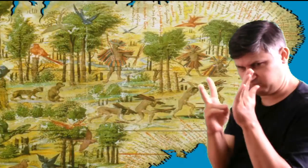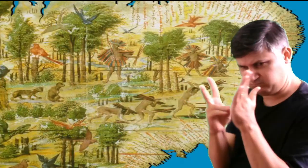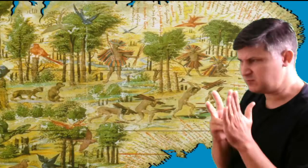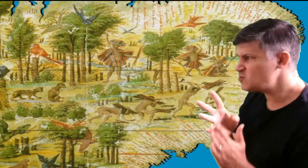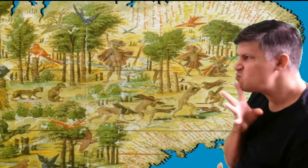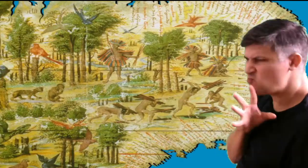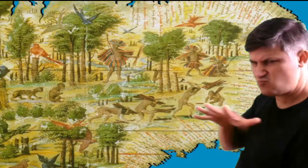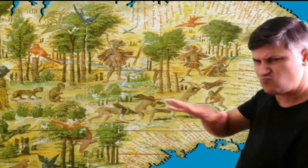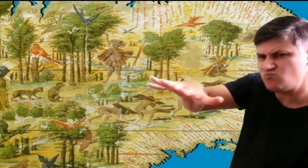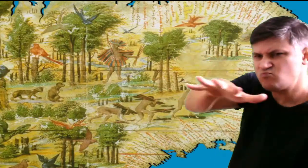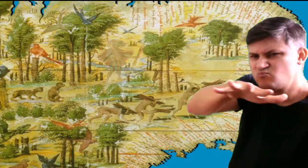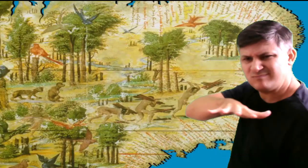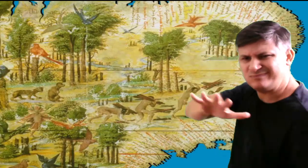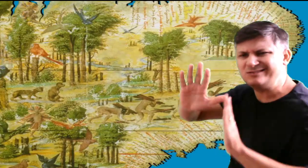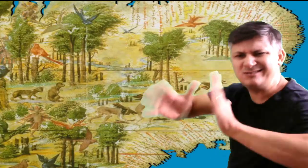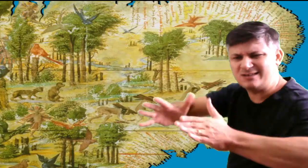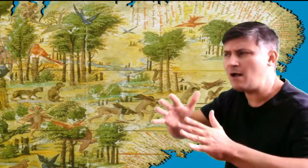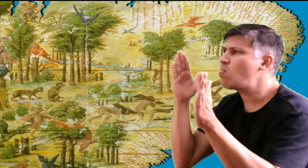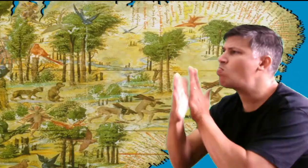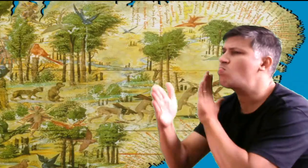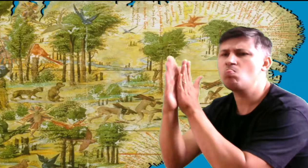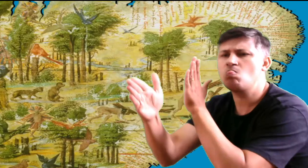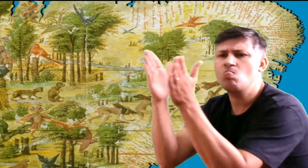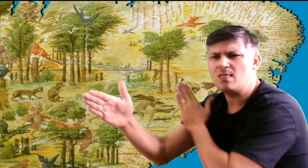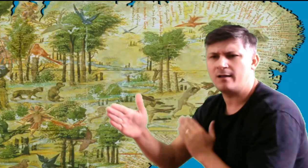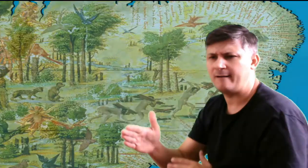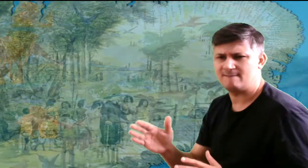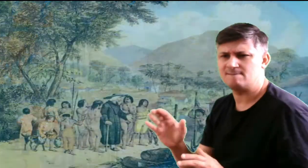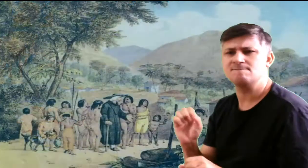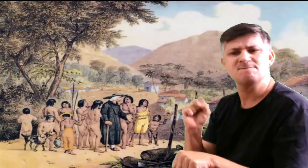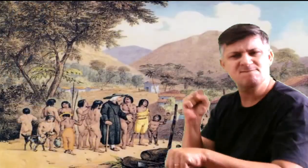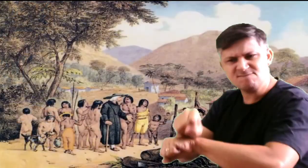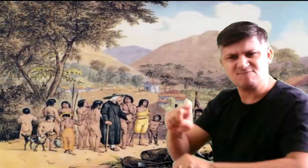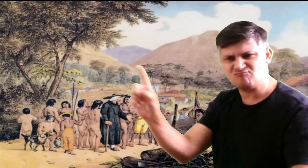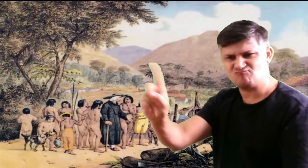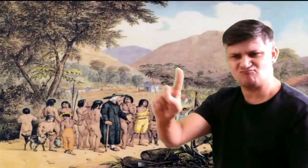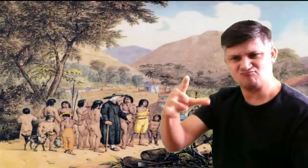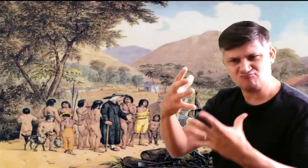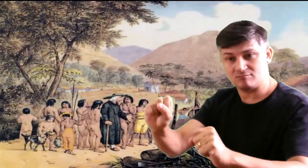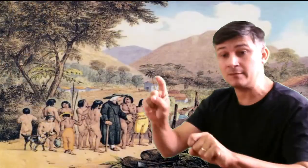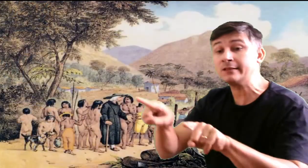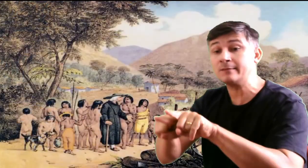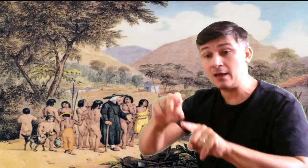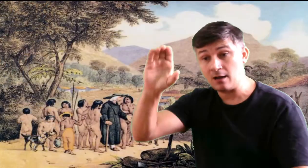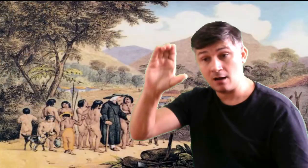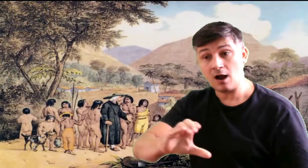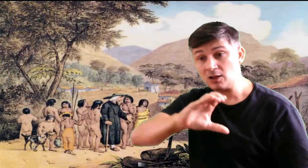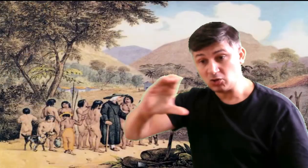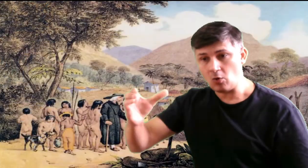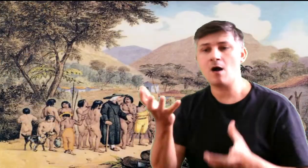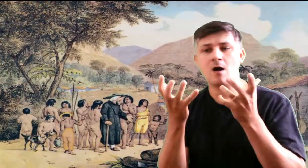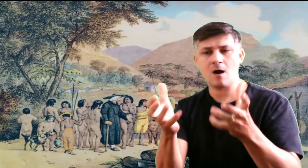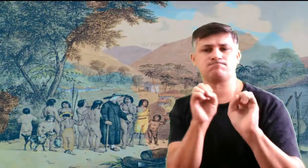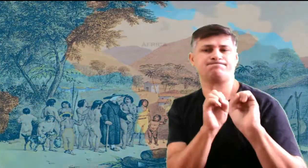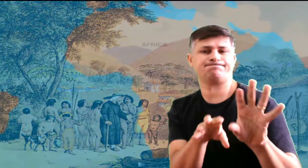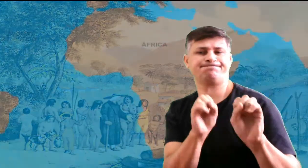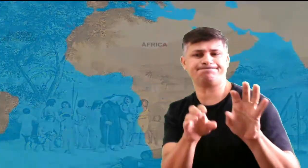o território e conseguiam escapar, e da Igreja Católica, que desejava catequizá-los. A opção foi